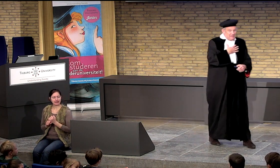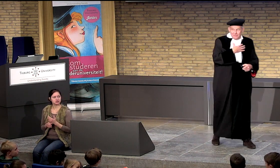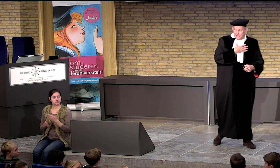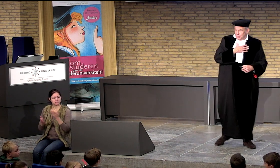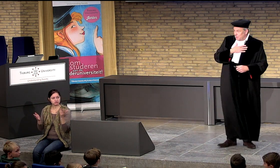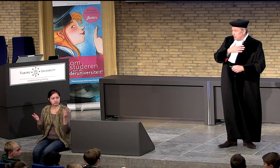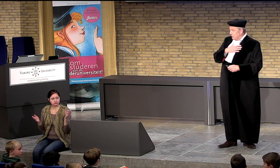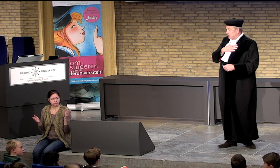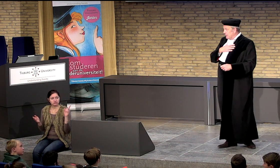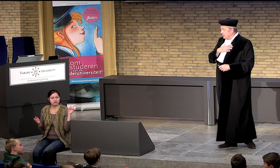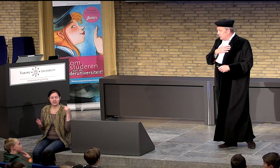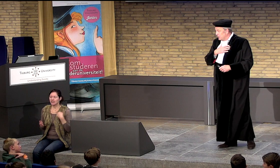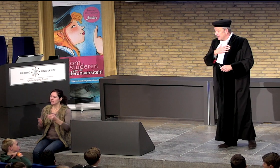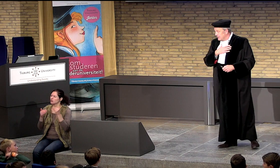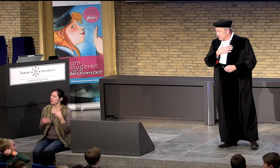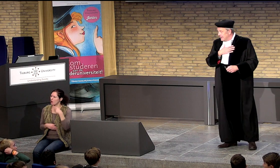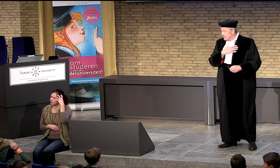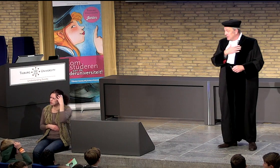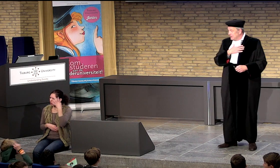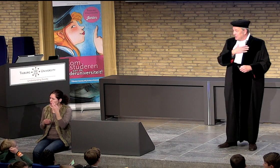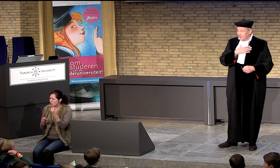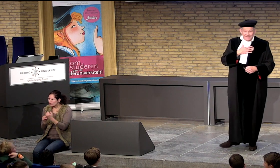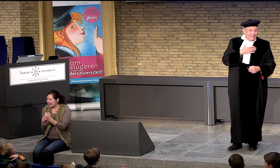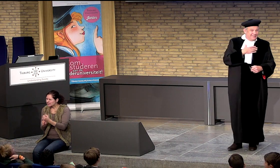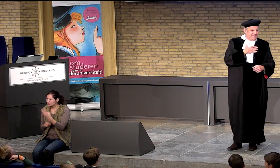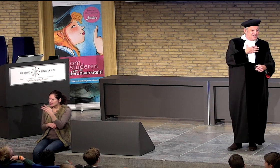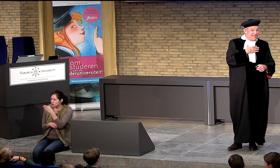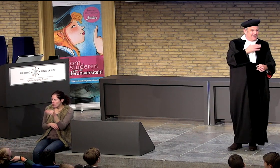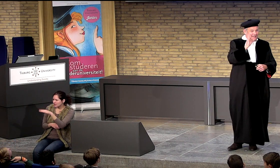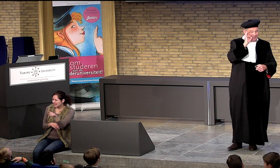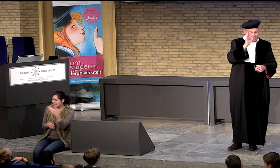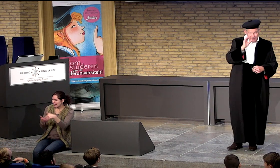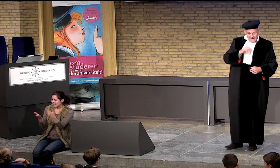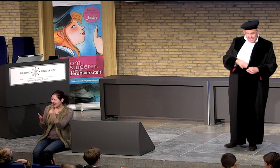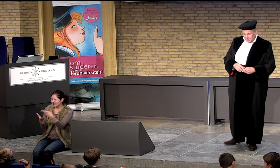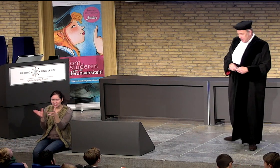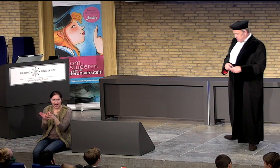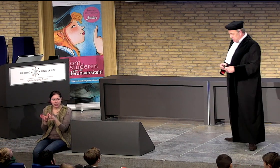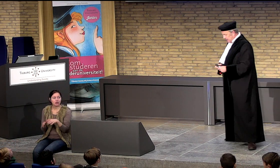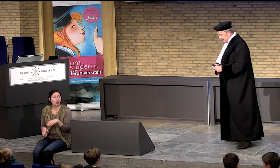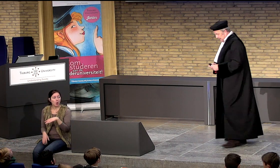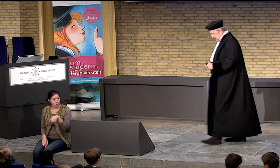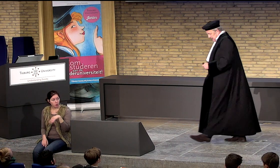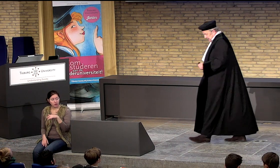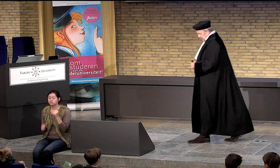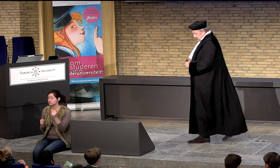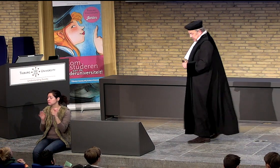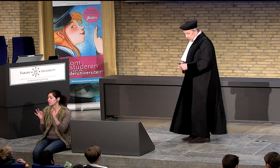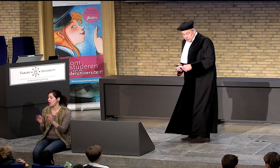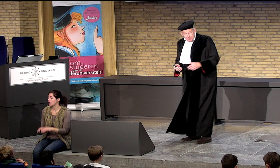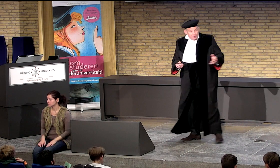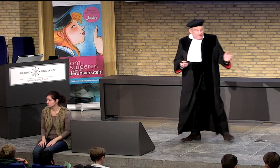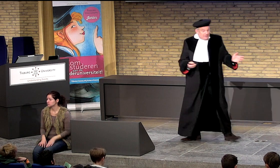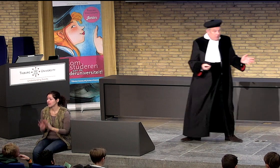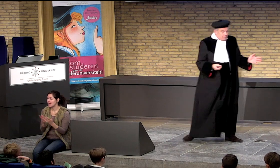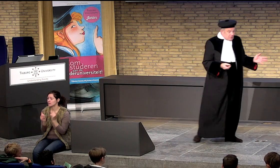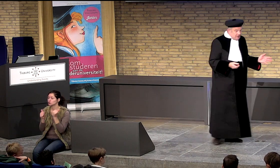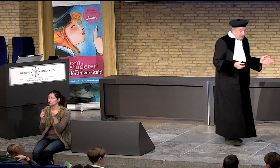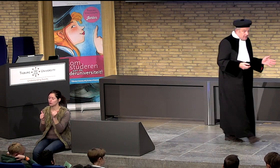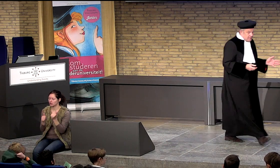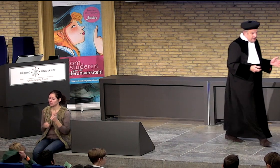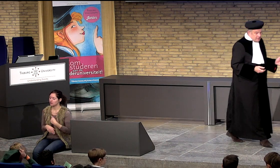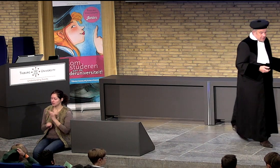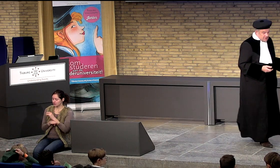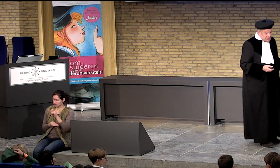me wel een beetje zorgen over gemaakt. Van hoe gaat dat werken met 300 kinderen in een zaal? Nou, helemaal super. Ze lossen problemen op